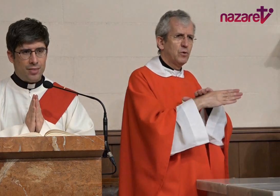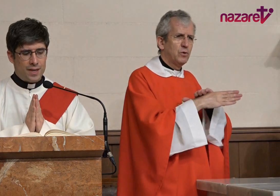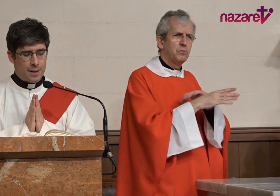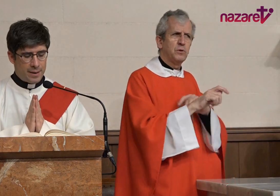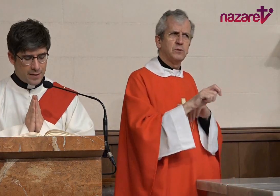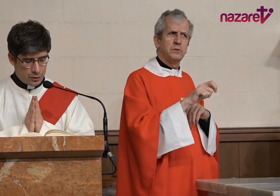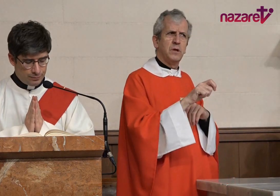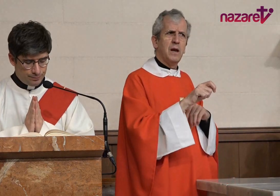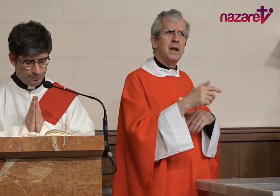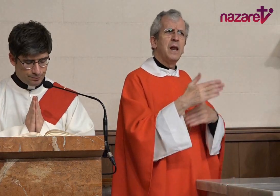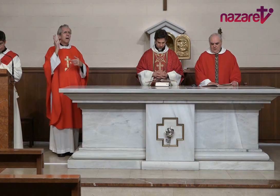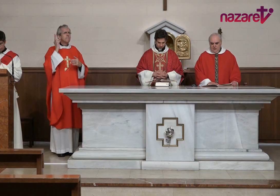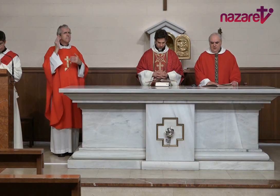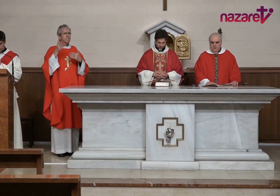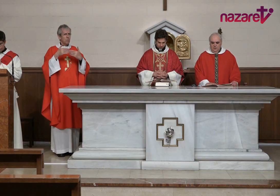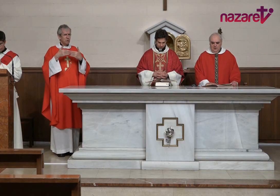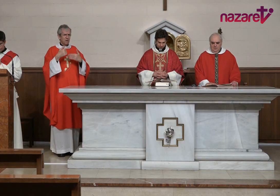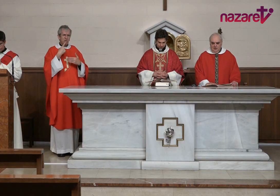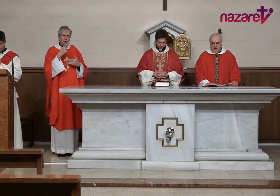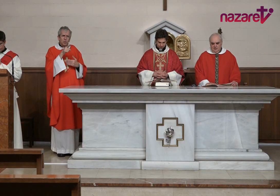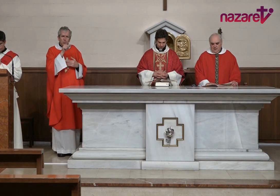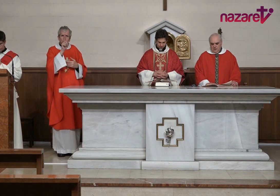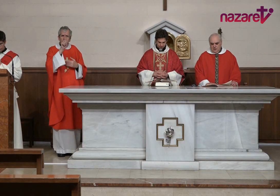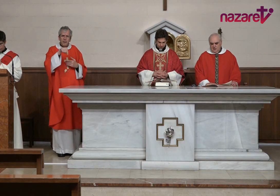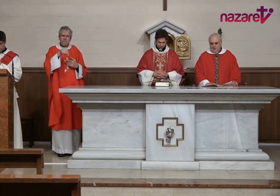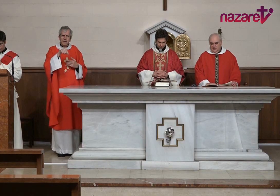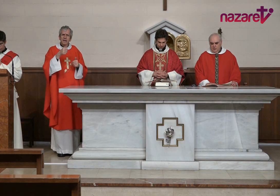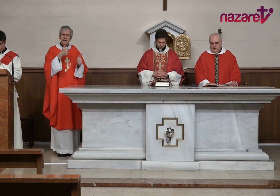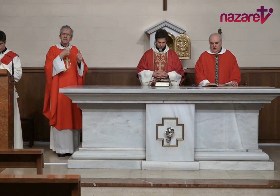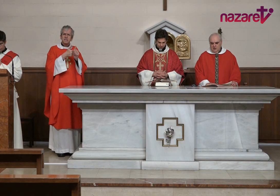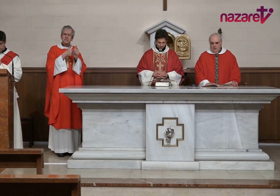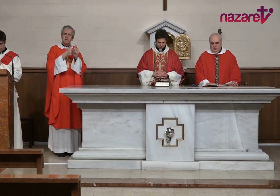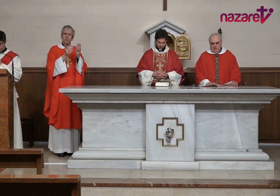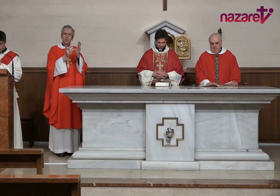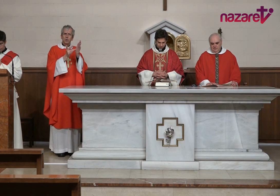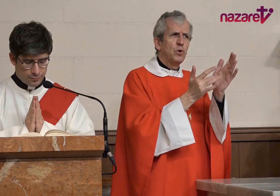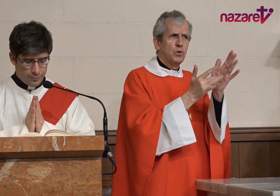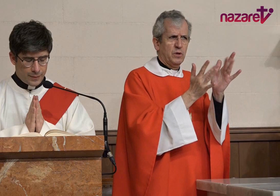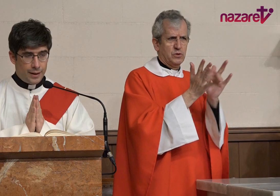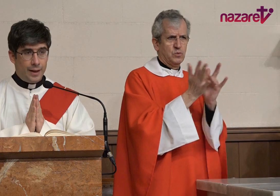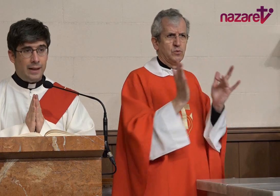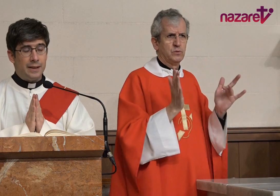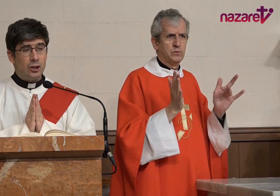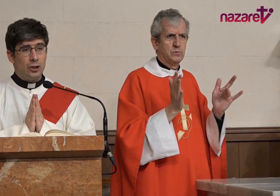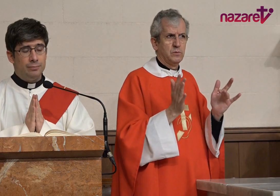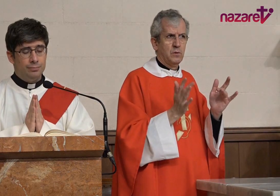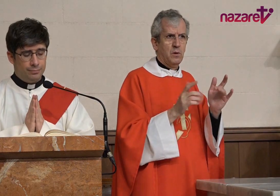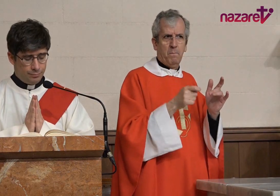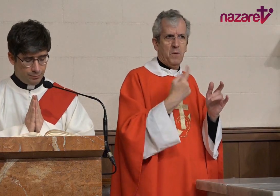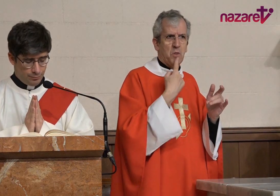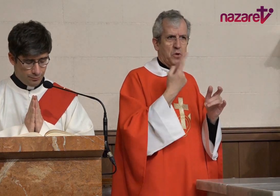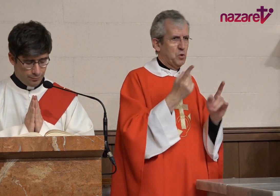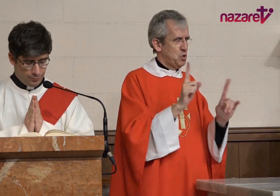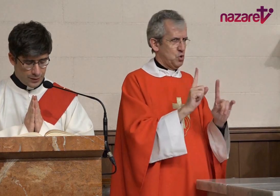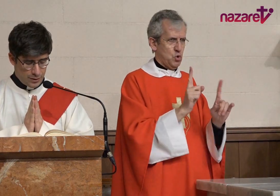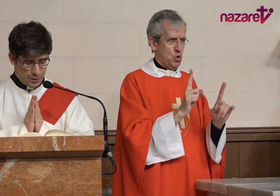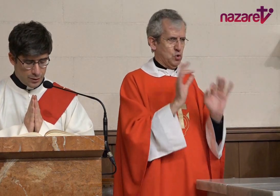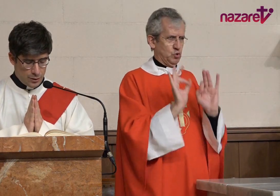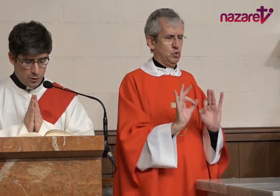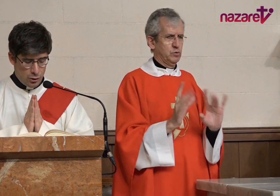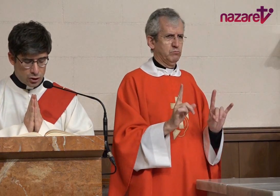dijo entonces a Pedro: ¿No eres tú también de los discípulos de ese hombre? Él dijo: No lo